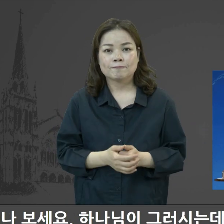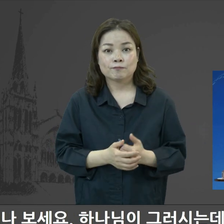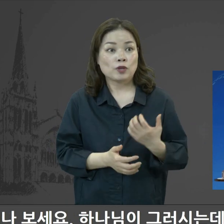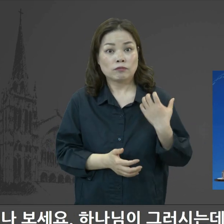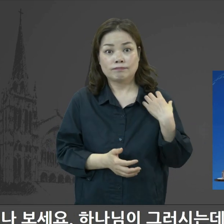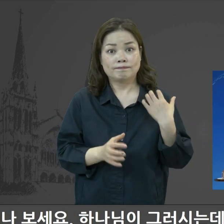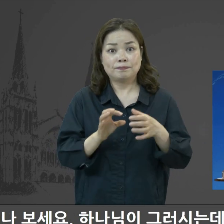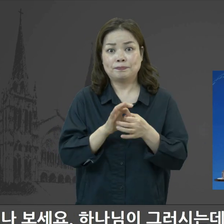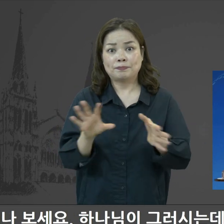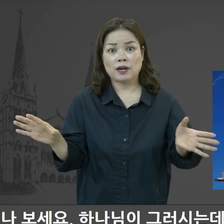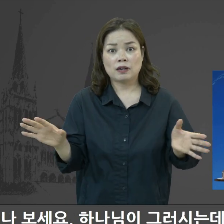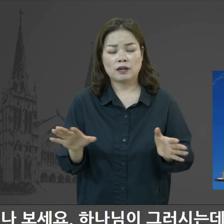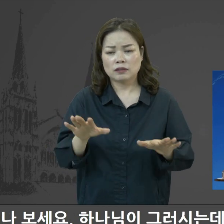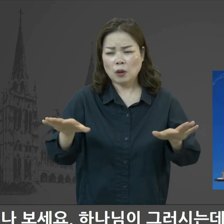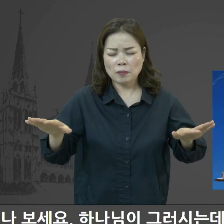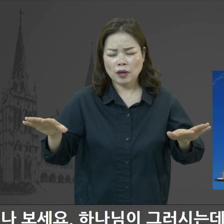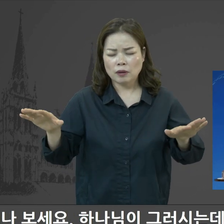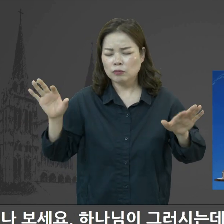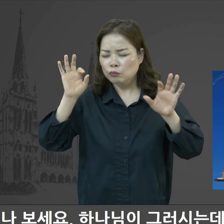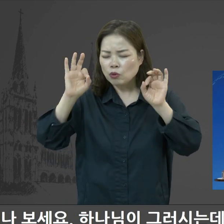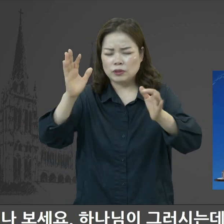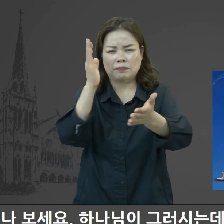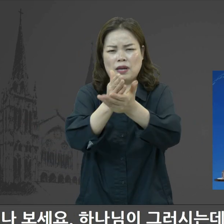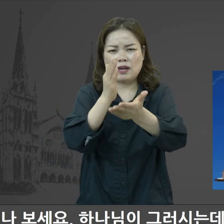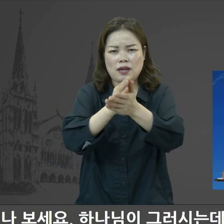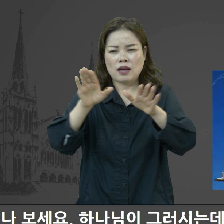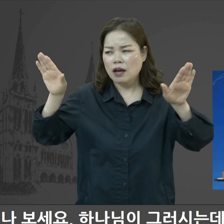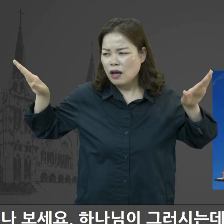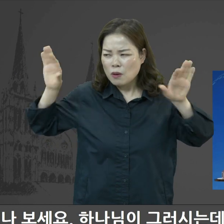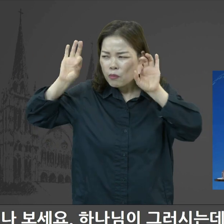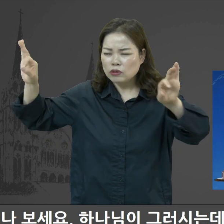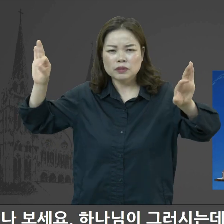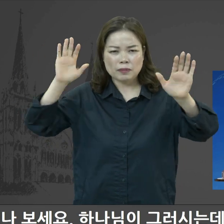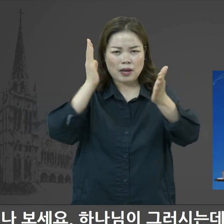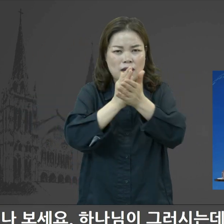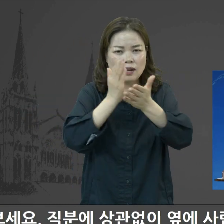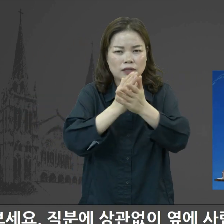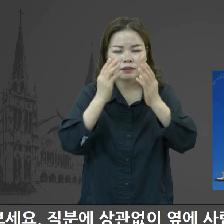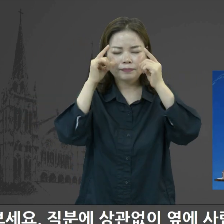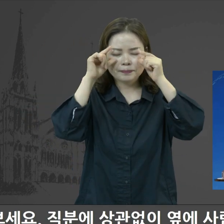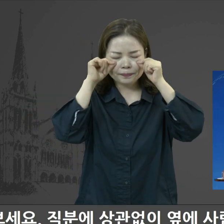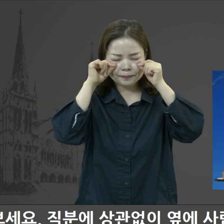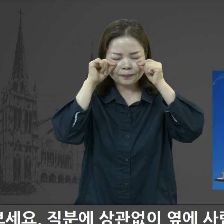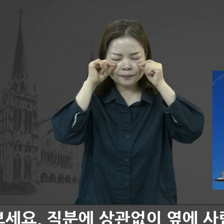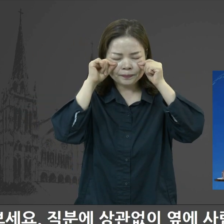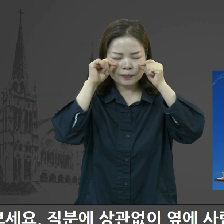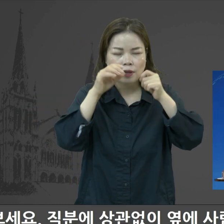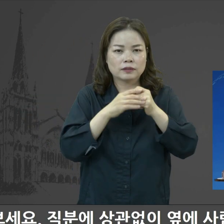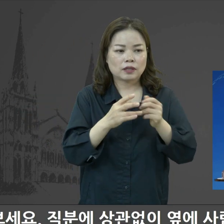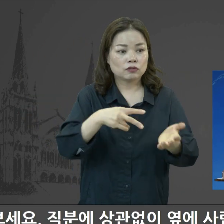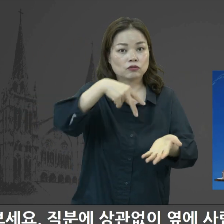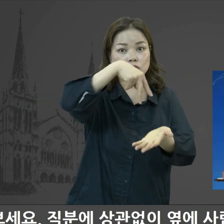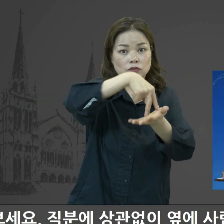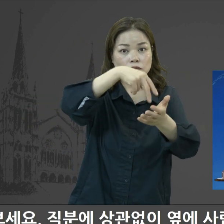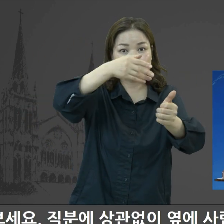직분에 상관없이 옆에 사람 보지 마시고 다들 눈 감으신 상황에서 일어나 보세요.